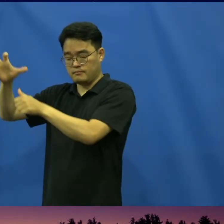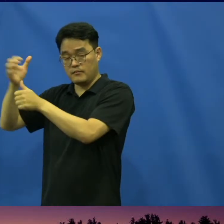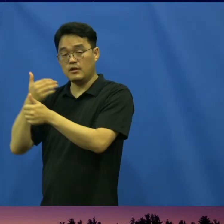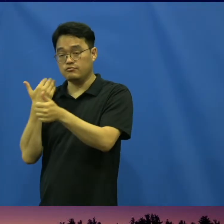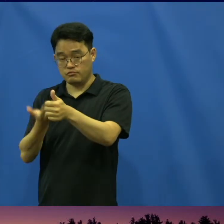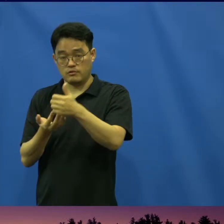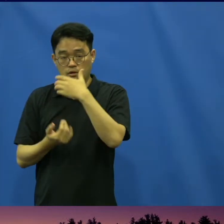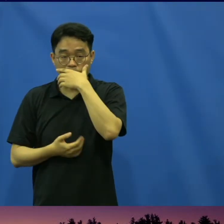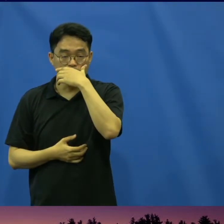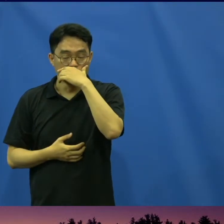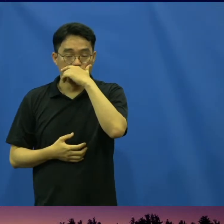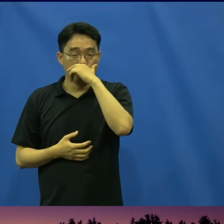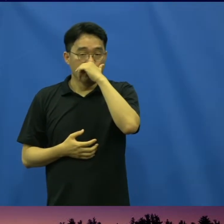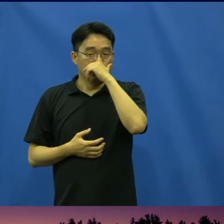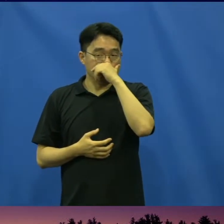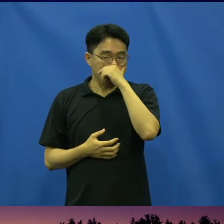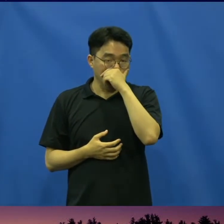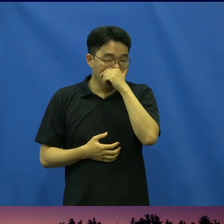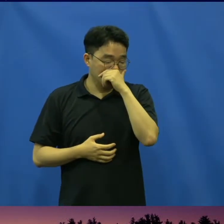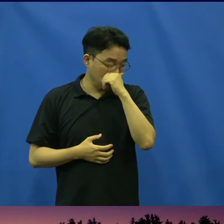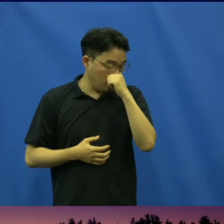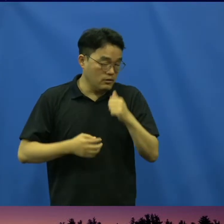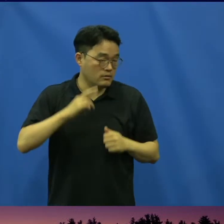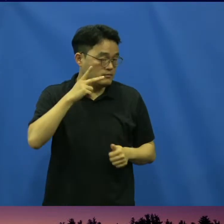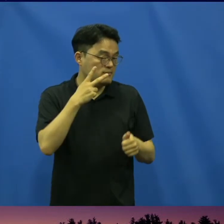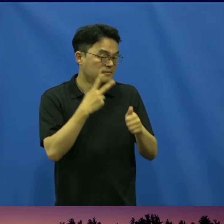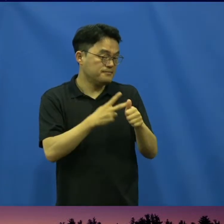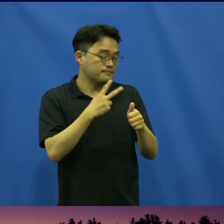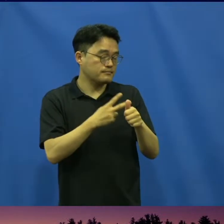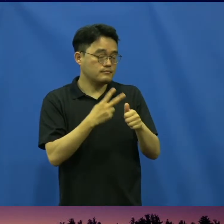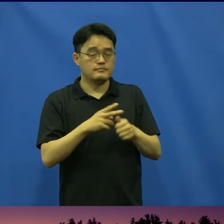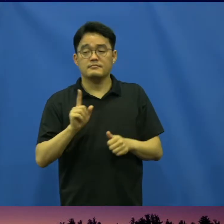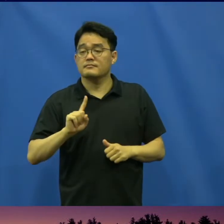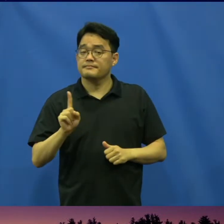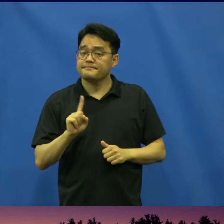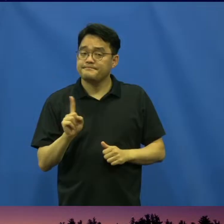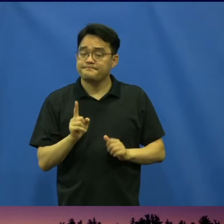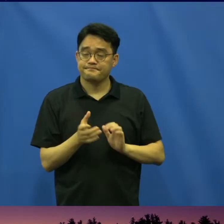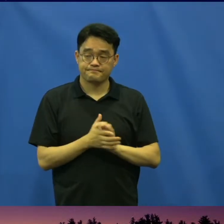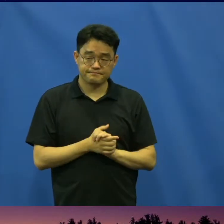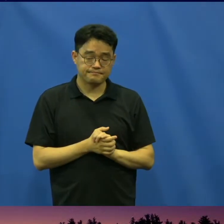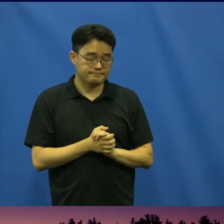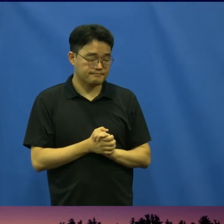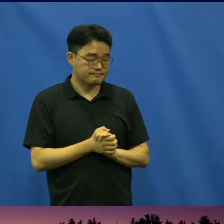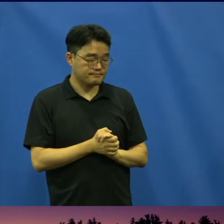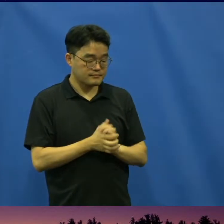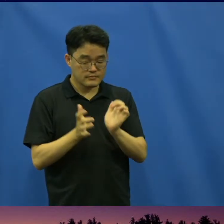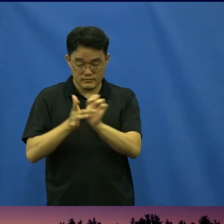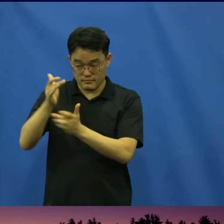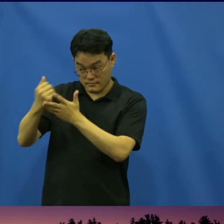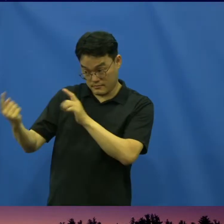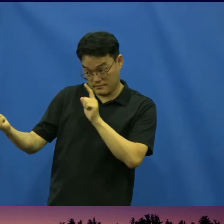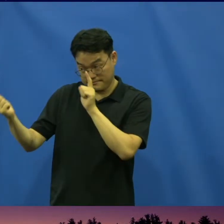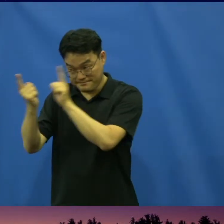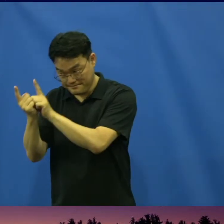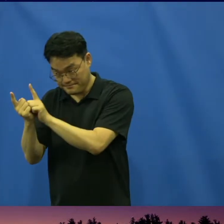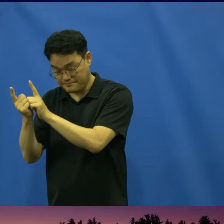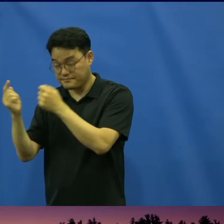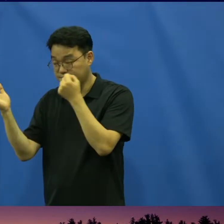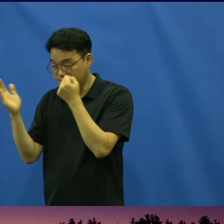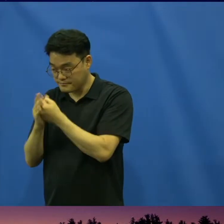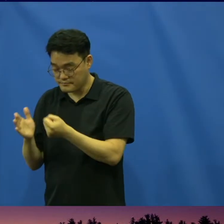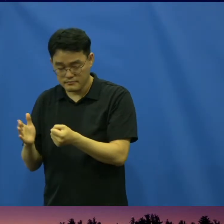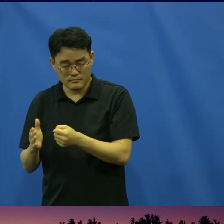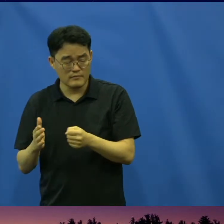사도 바울 보십시오. 그리스도를 발견하니까 비로소 이전에 학문들이 빛을 발하기 시작하는 거예요. 그냥 이전에